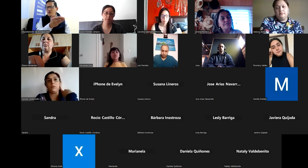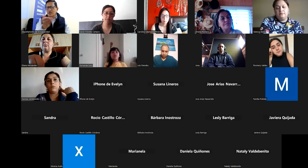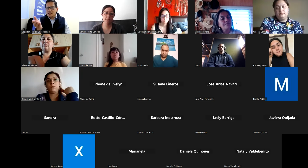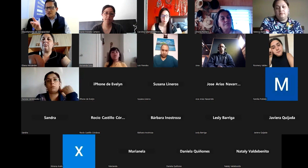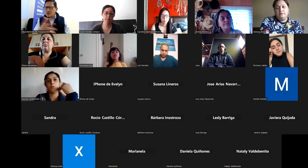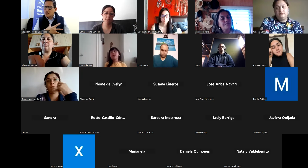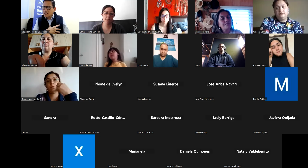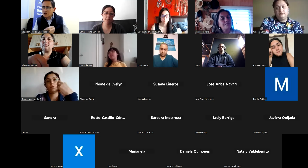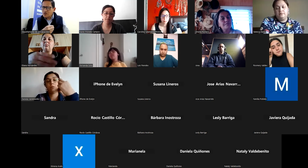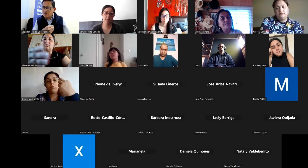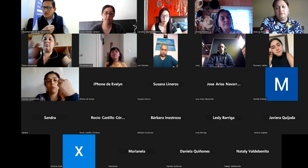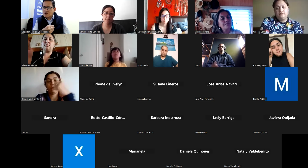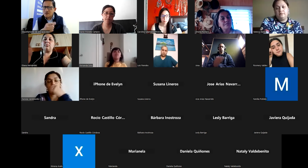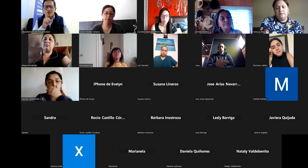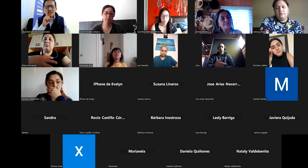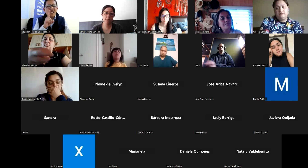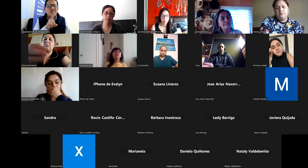ustedes hijos quién